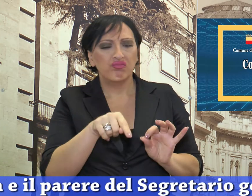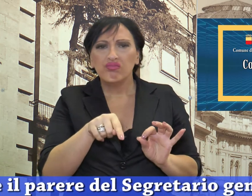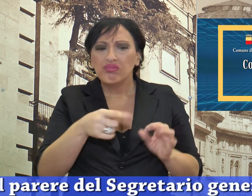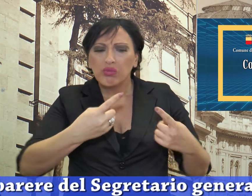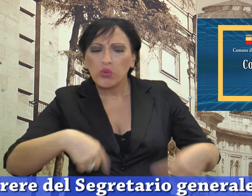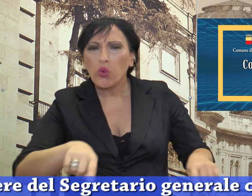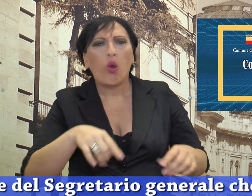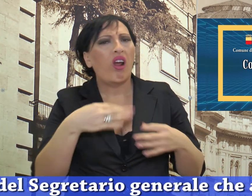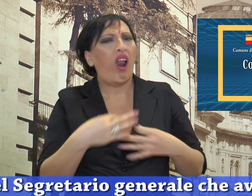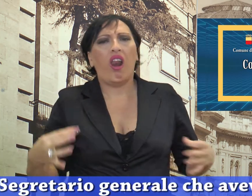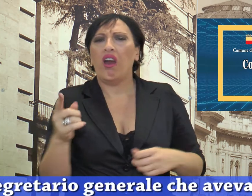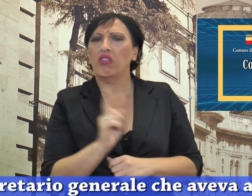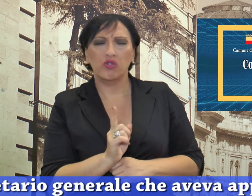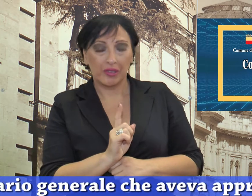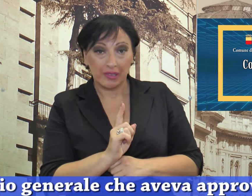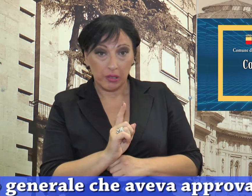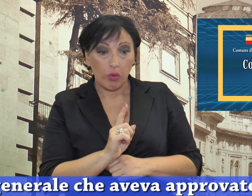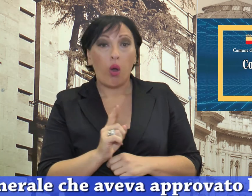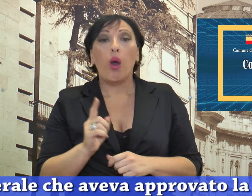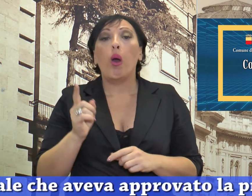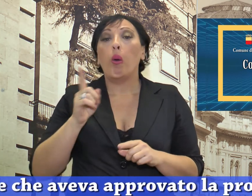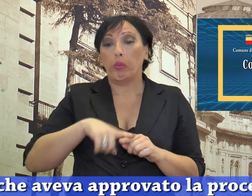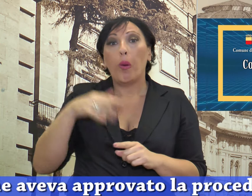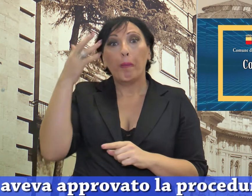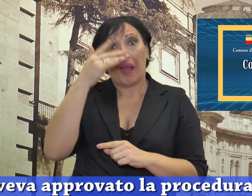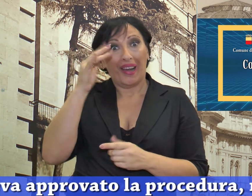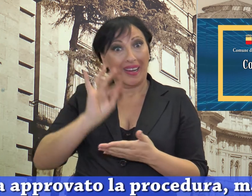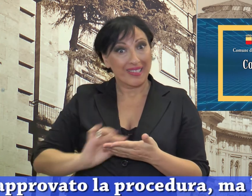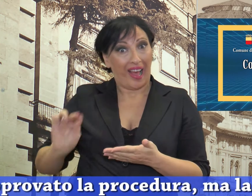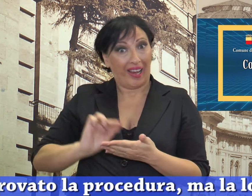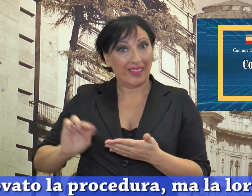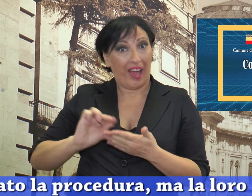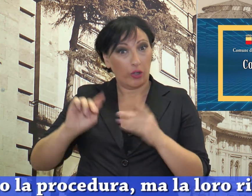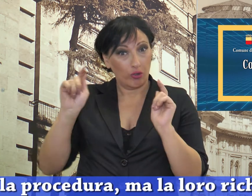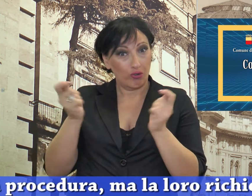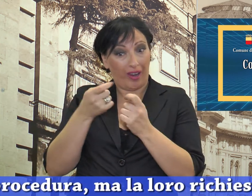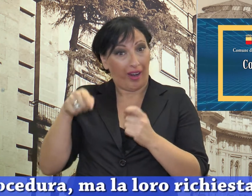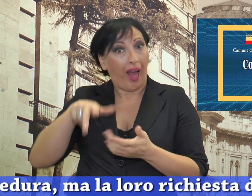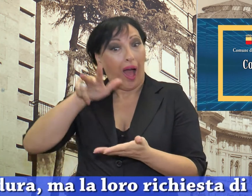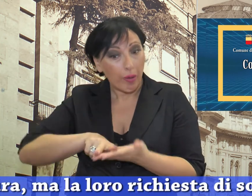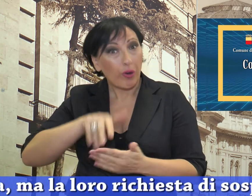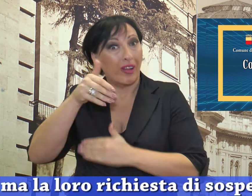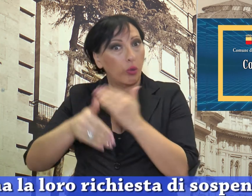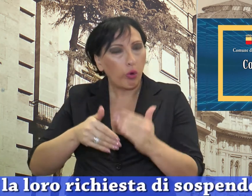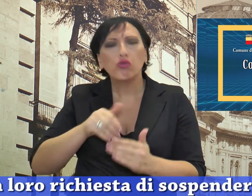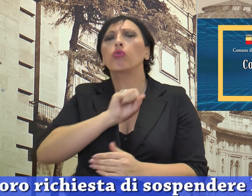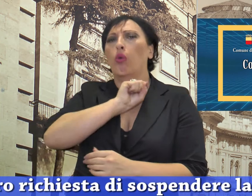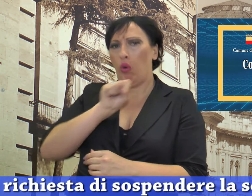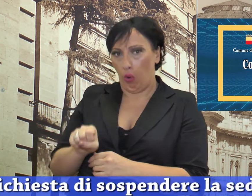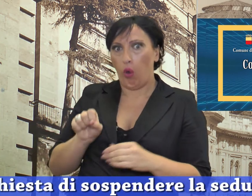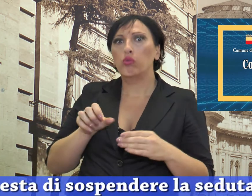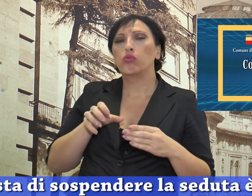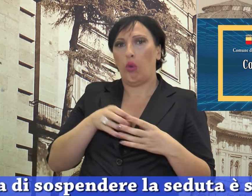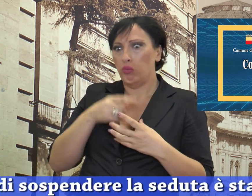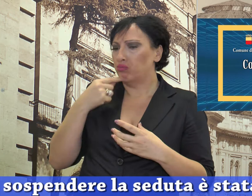della seduta e il parere del segretario generale che aveva approvato la procedura, ma la